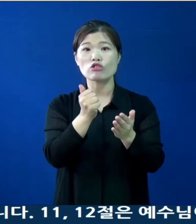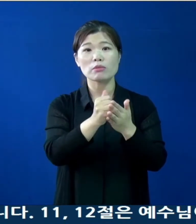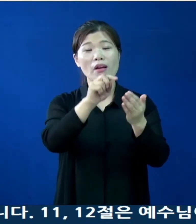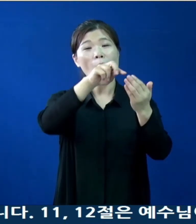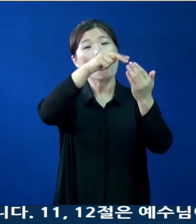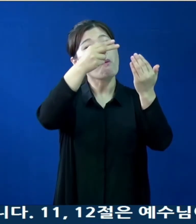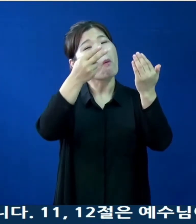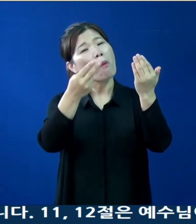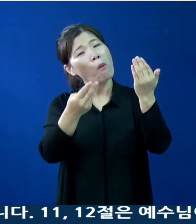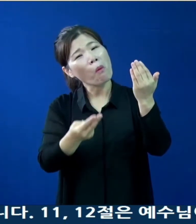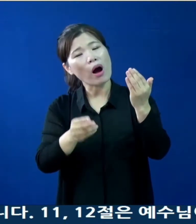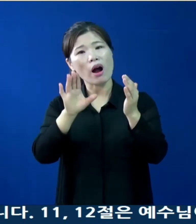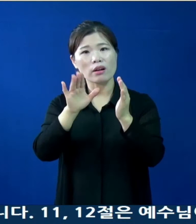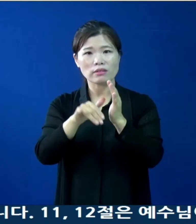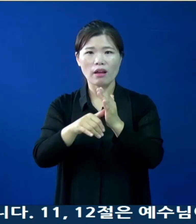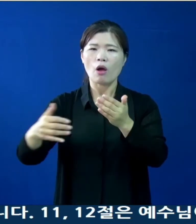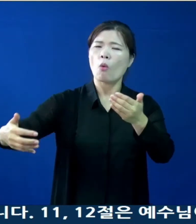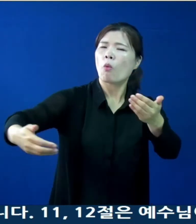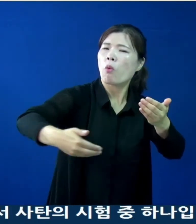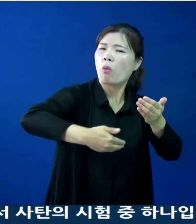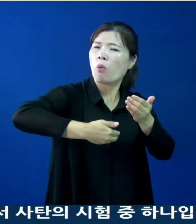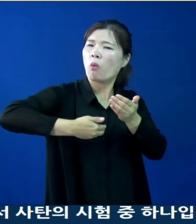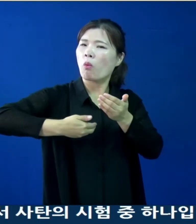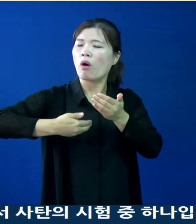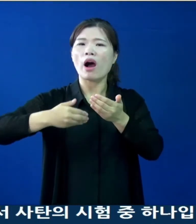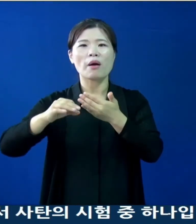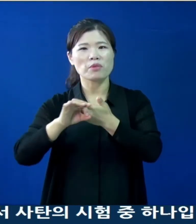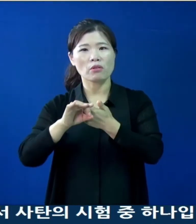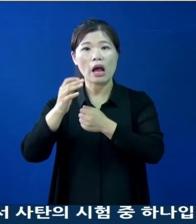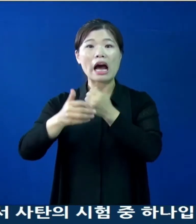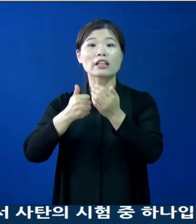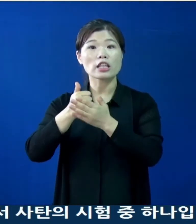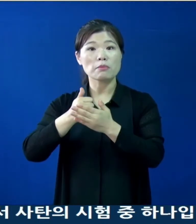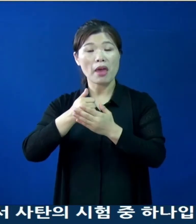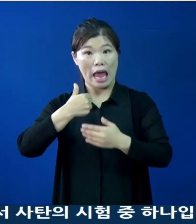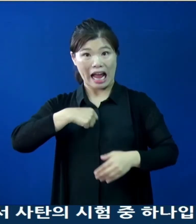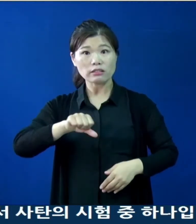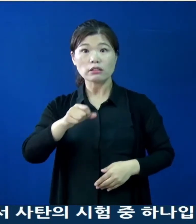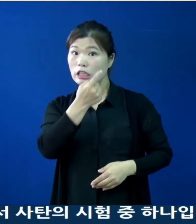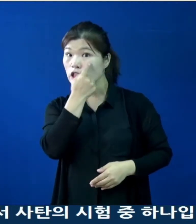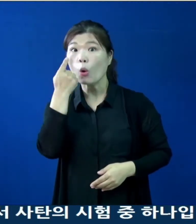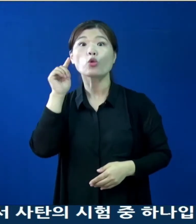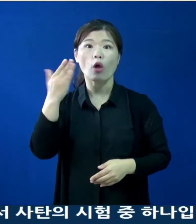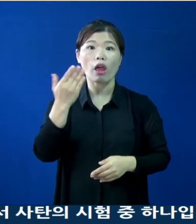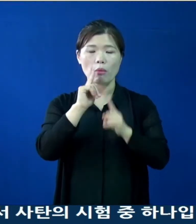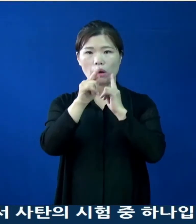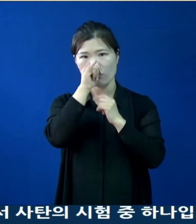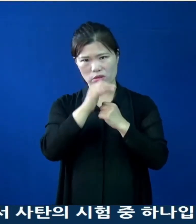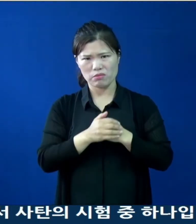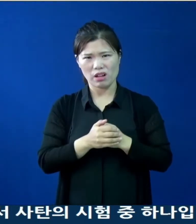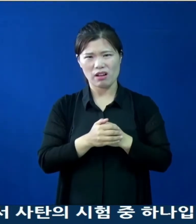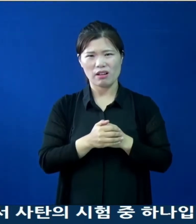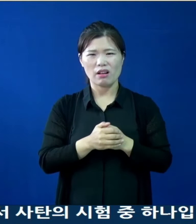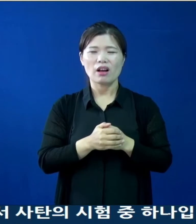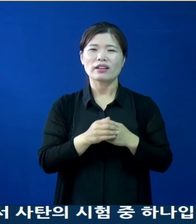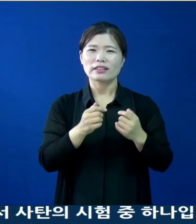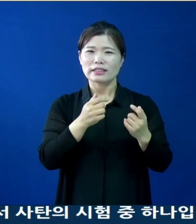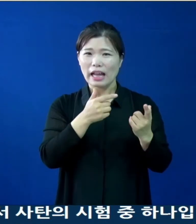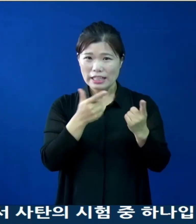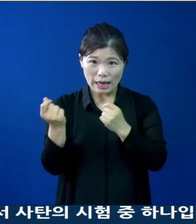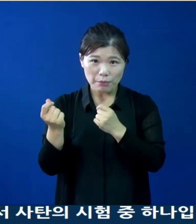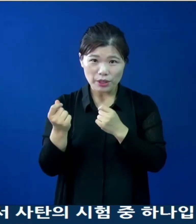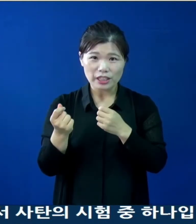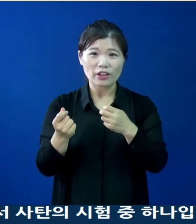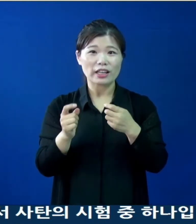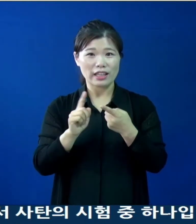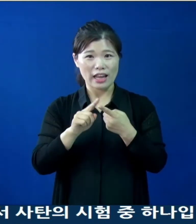하나님의 아들이라는 게 증명되느냐. 이런 도전이었던 거죠. 한번 우리 누가복음을 보면서 이 부분 확인하십시다. 누가복음